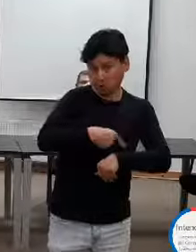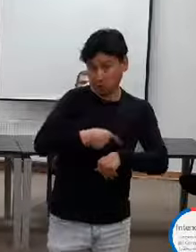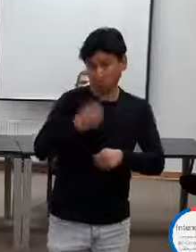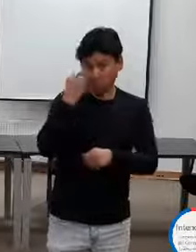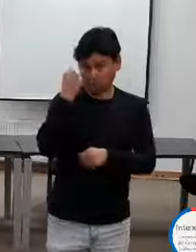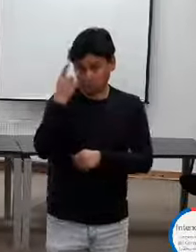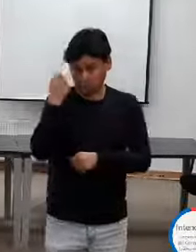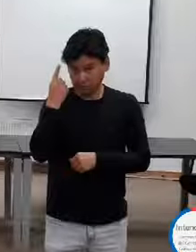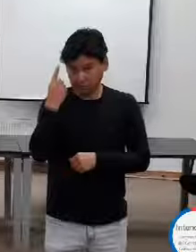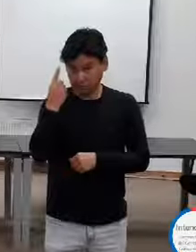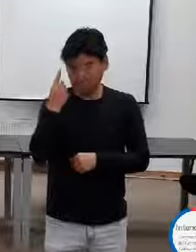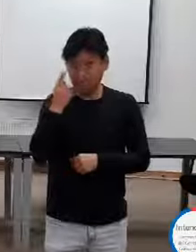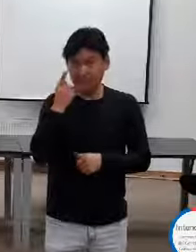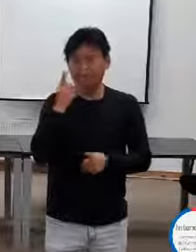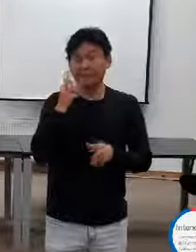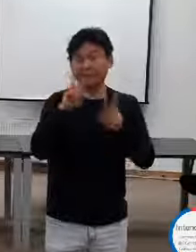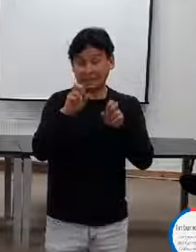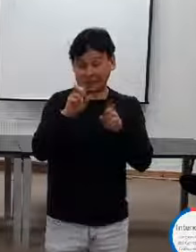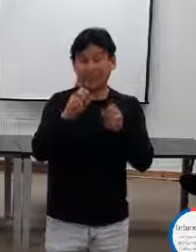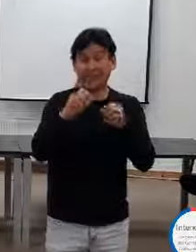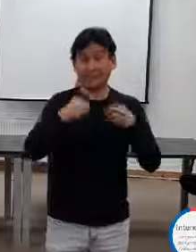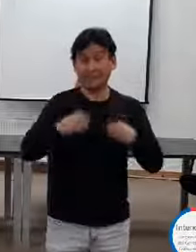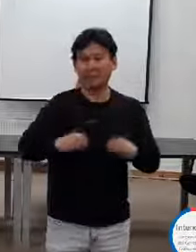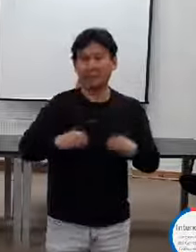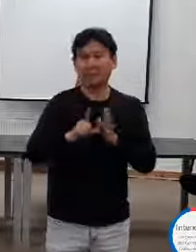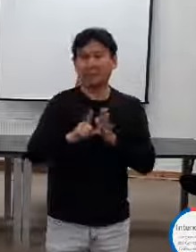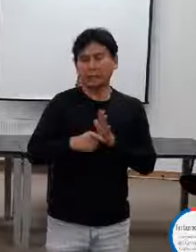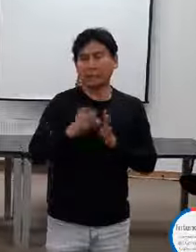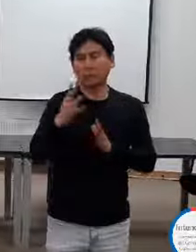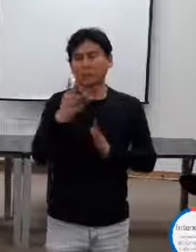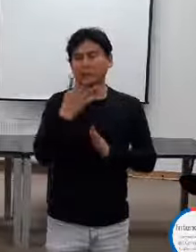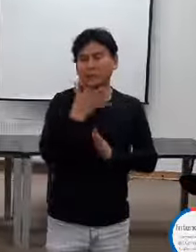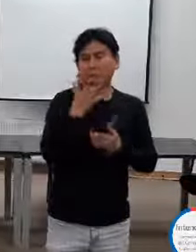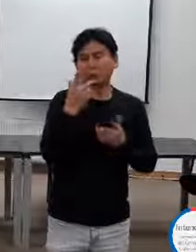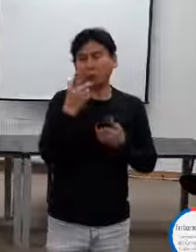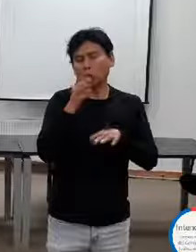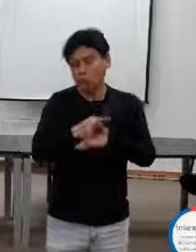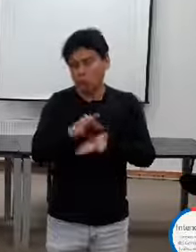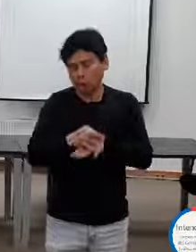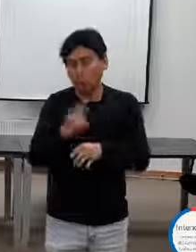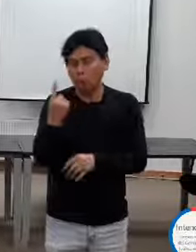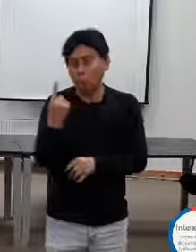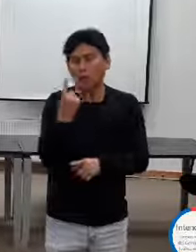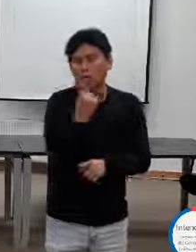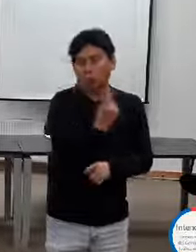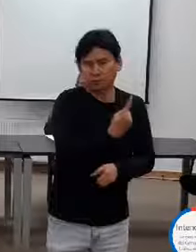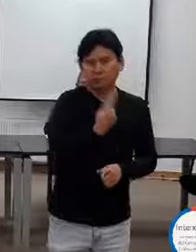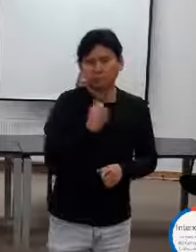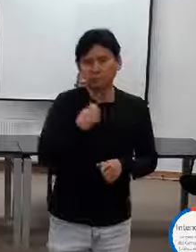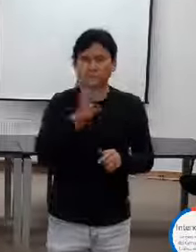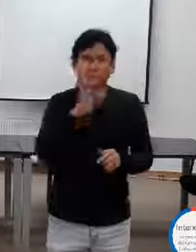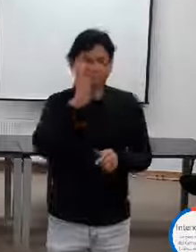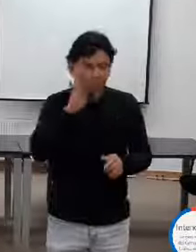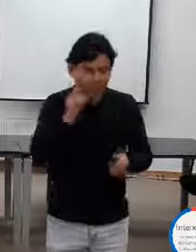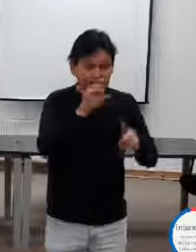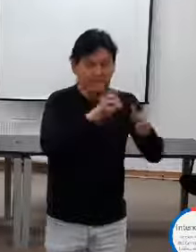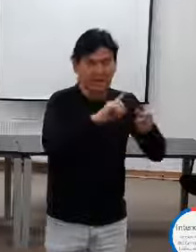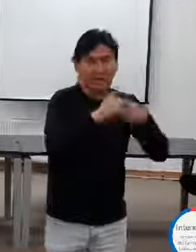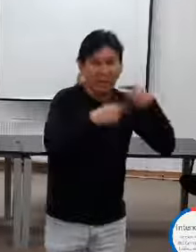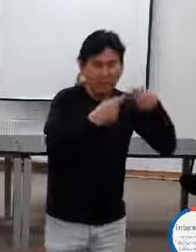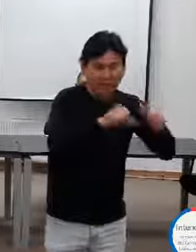Entender también que la toma de examen es lenta, son casi 45 minutos, no ha explicado el médico, por persona, porque hay que sanitizar, cambiar